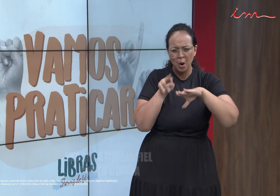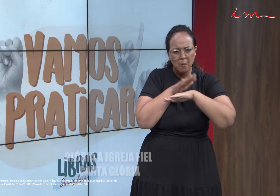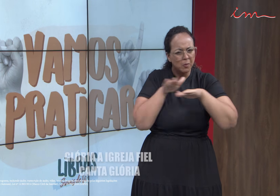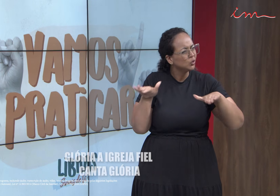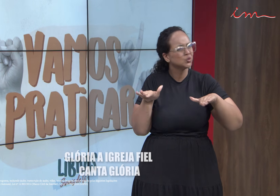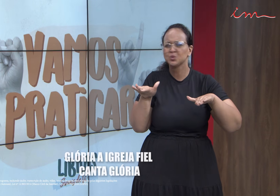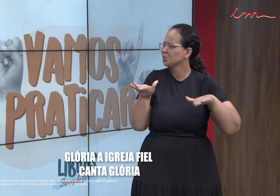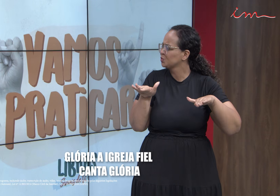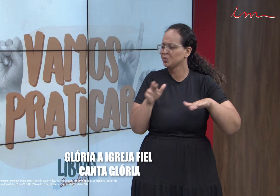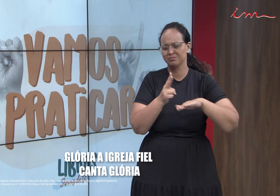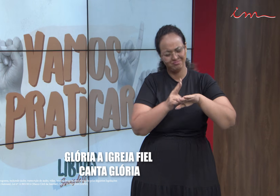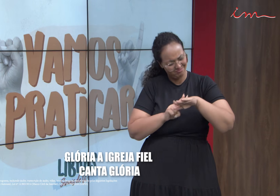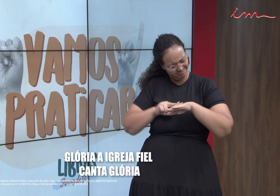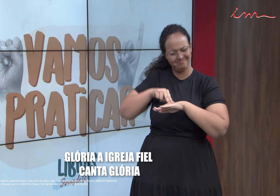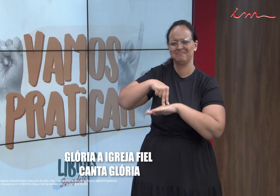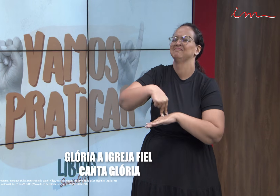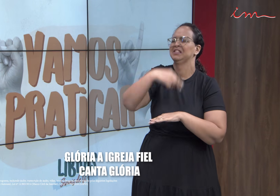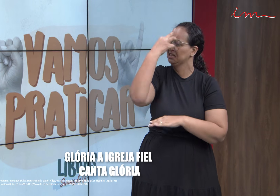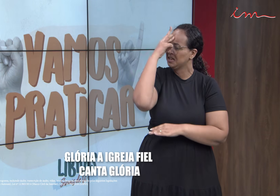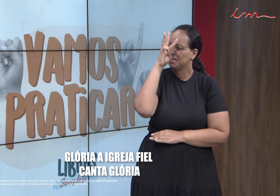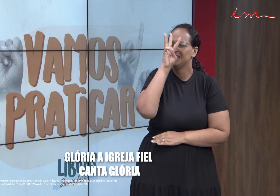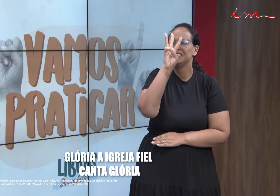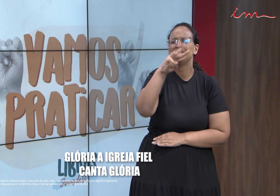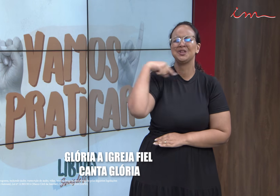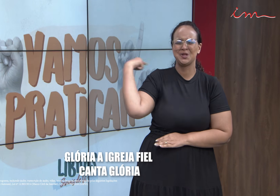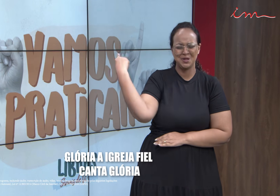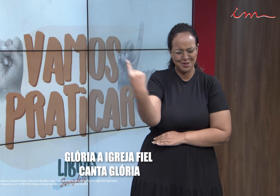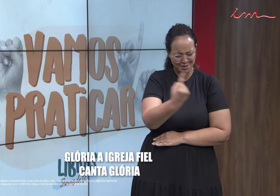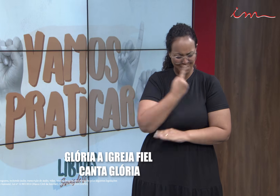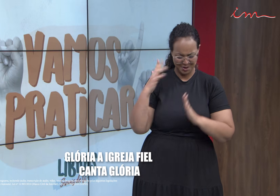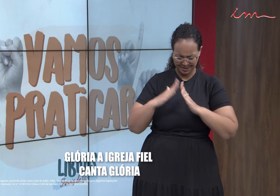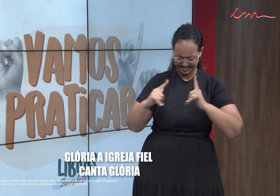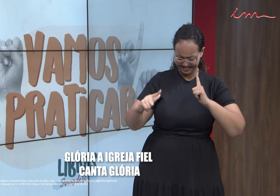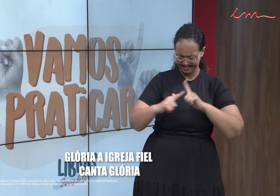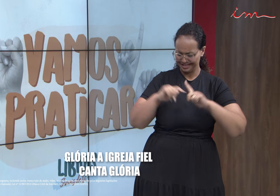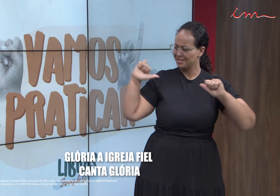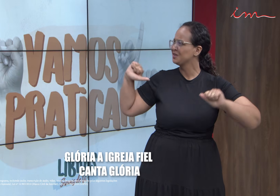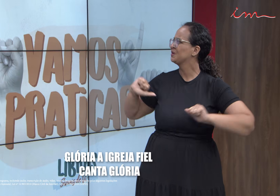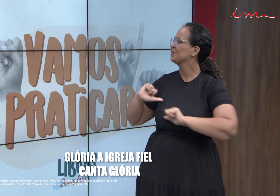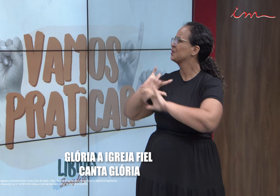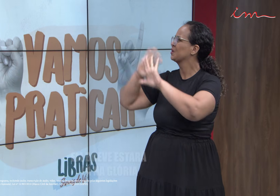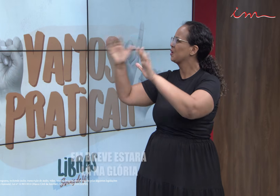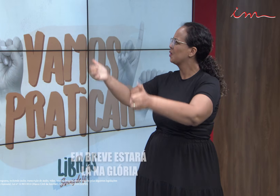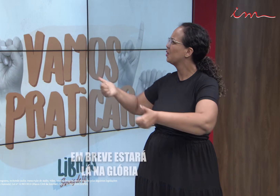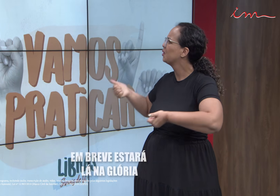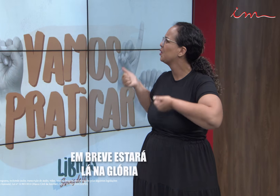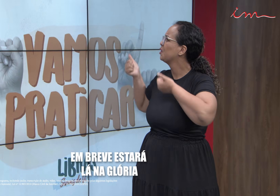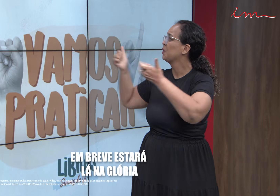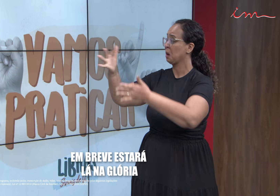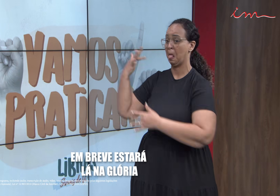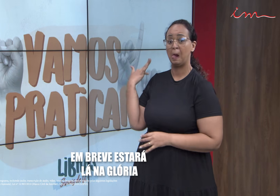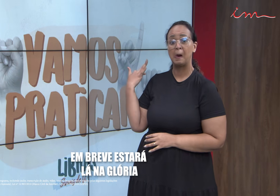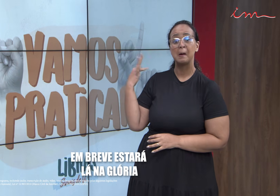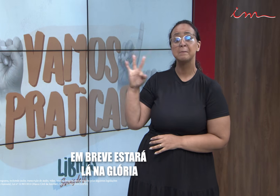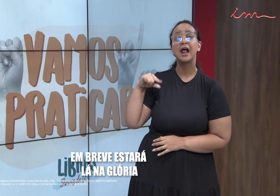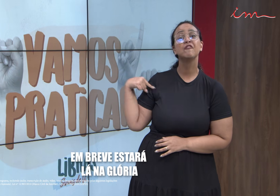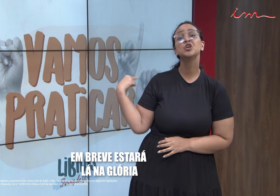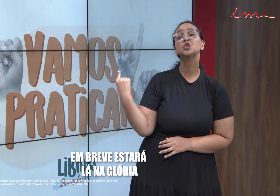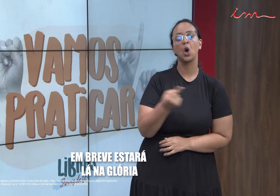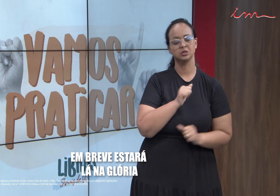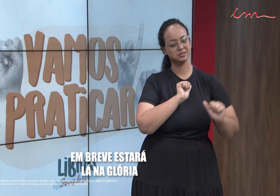ressurgiu. Glória, igreja fiel canta glória, engrandecerá